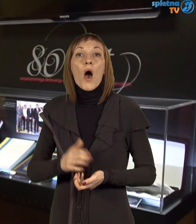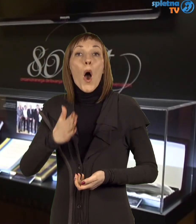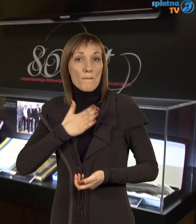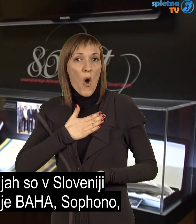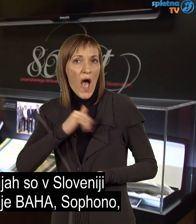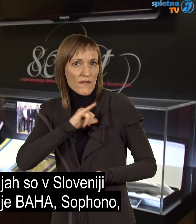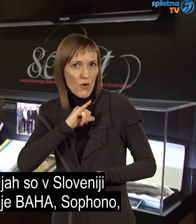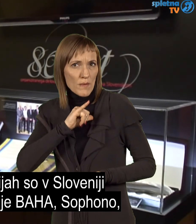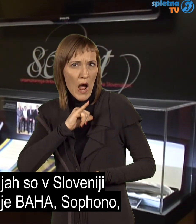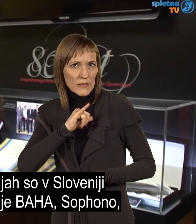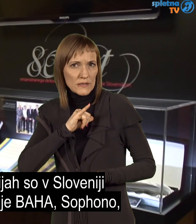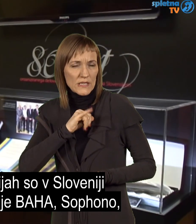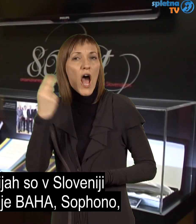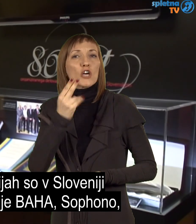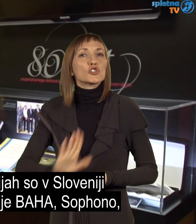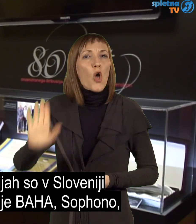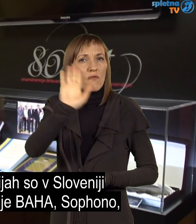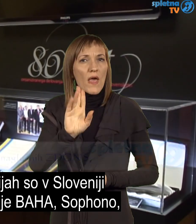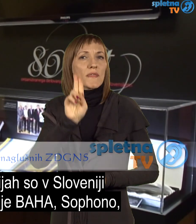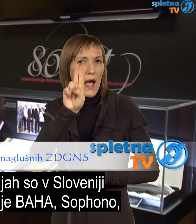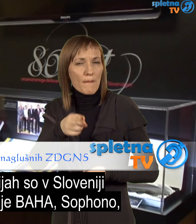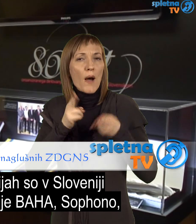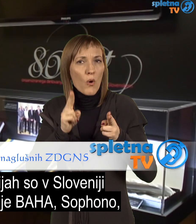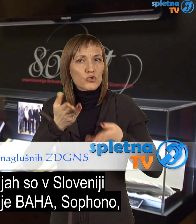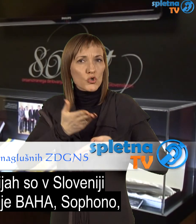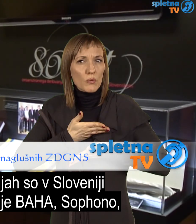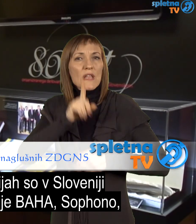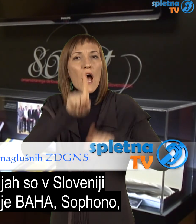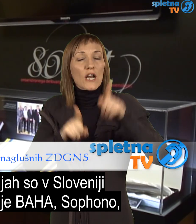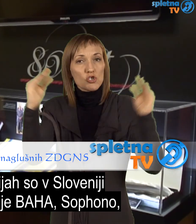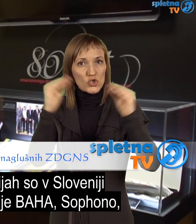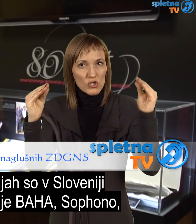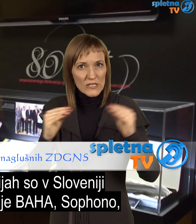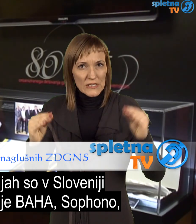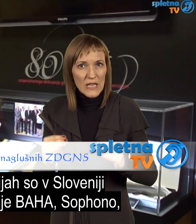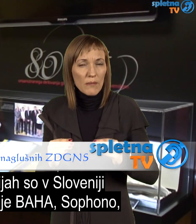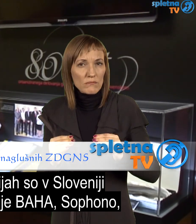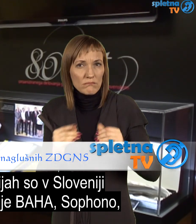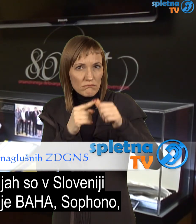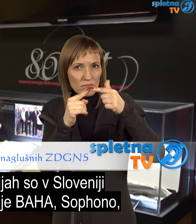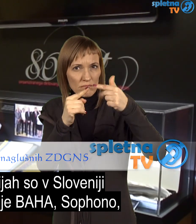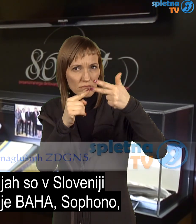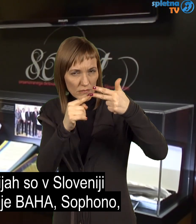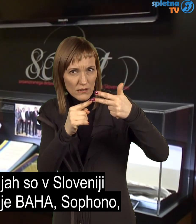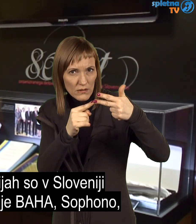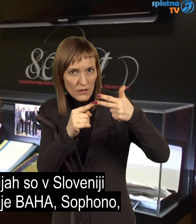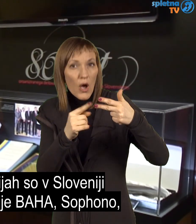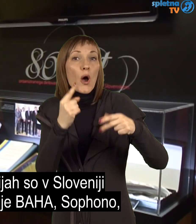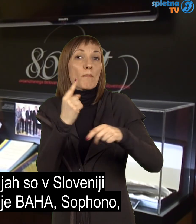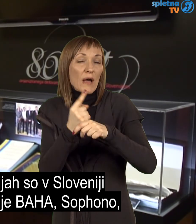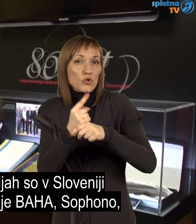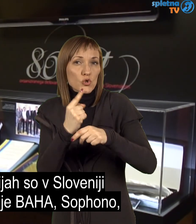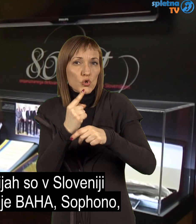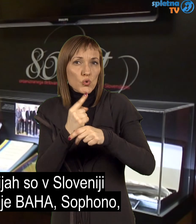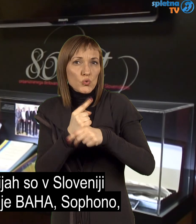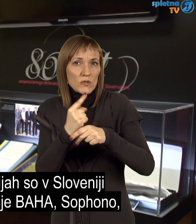Po mojih informacijah so v Sloveniji dostopni sistemi kot je Baha, Sofono,